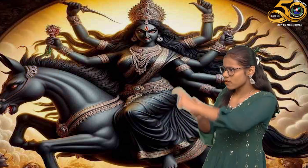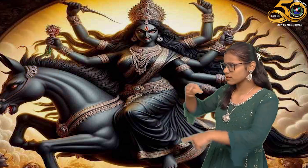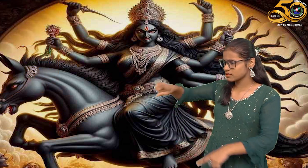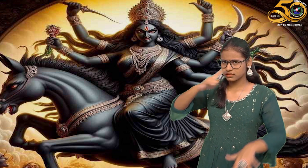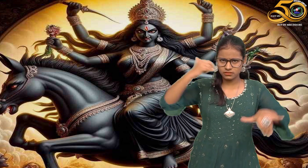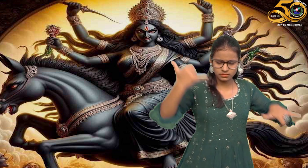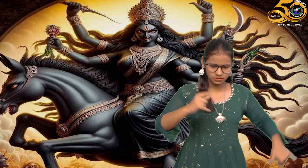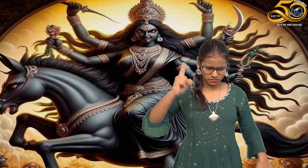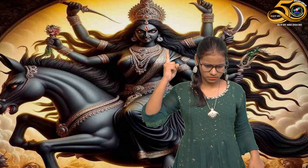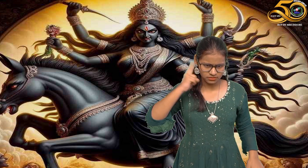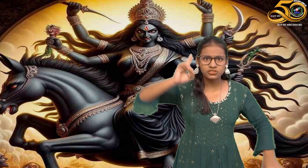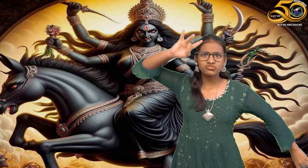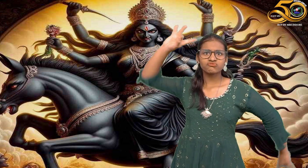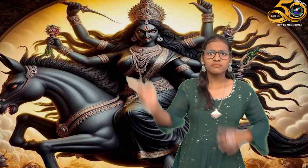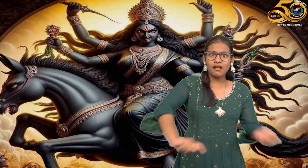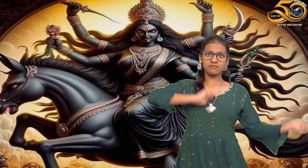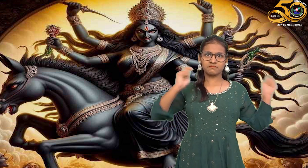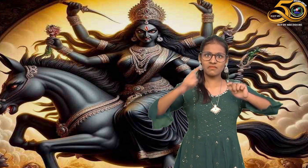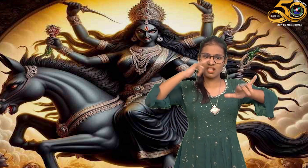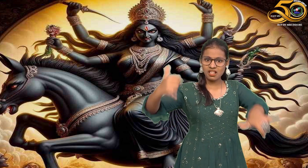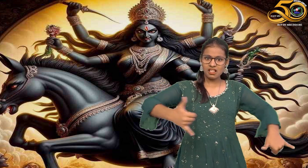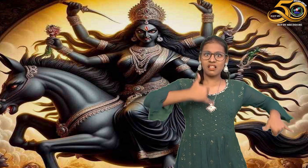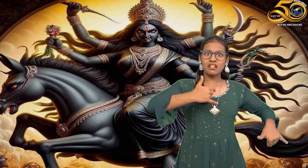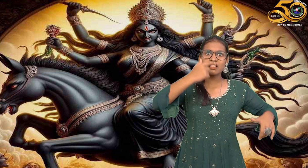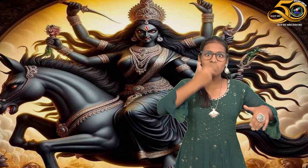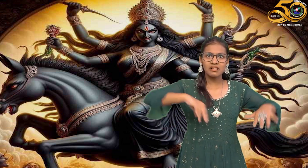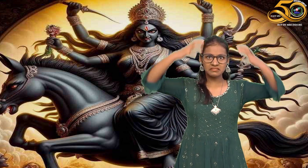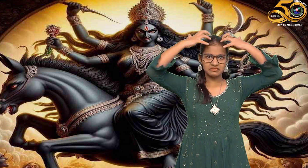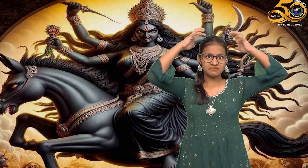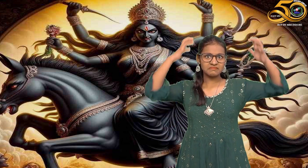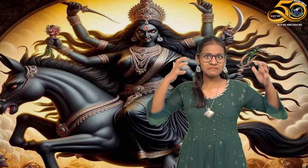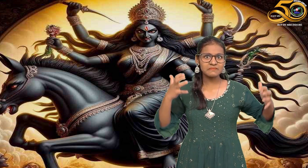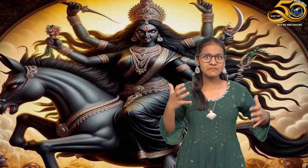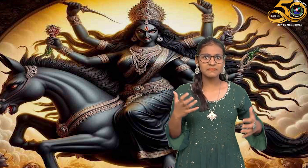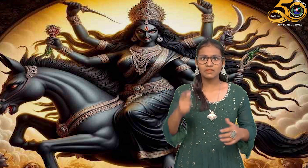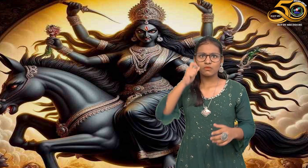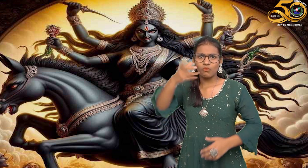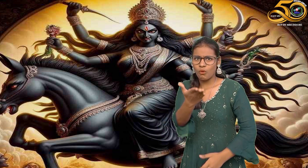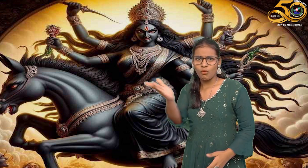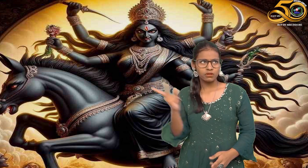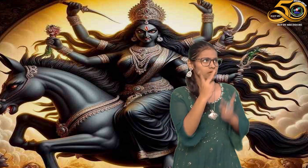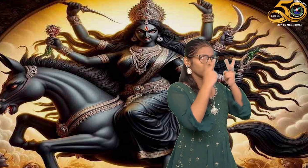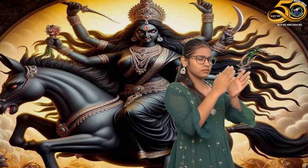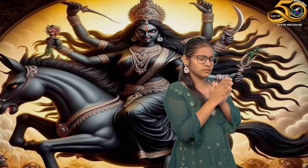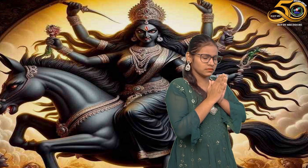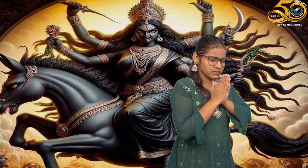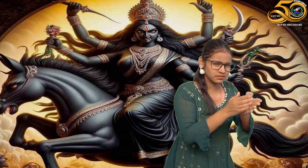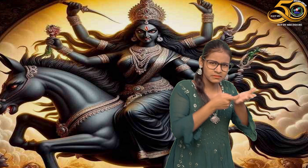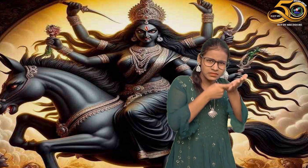कुछ सुनकर अच्चनत क्रोध आया और उन्होंने मा काल रात्री का रूप धारन कर लिया सभी ने उन्हें देखकर नमन किया मा